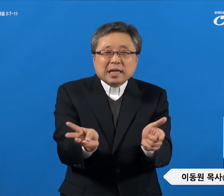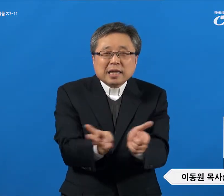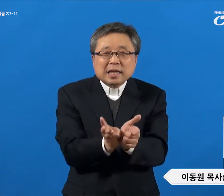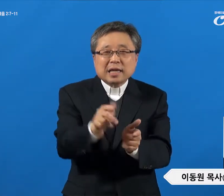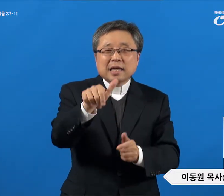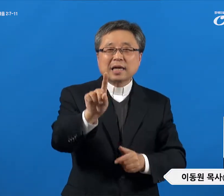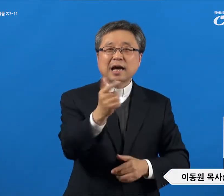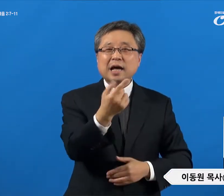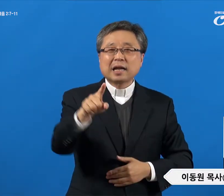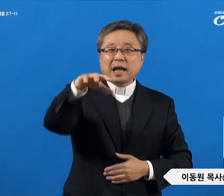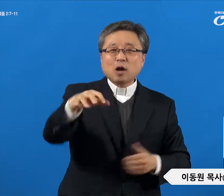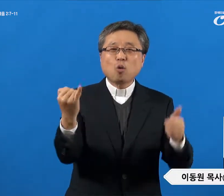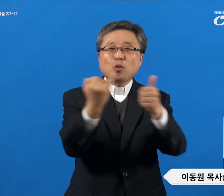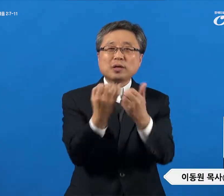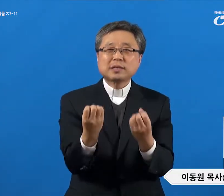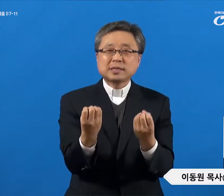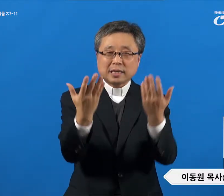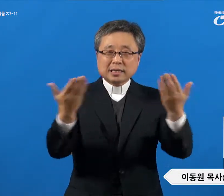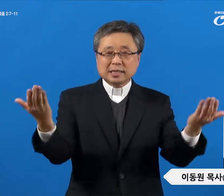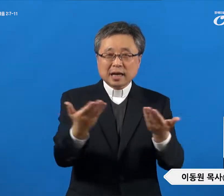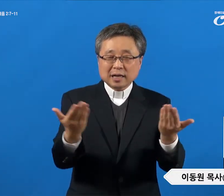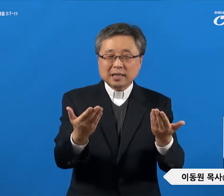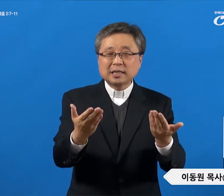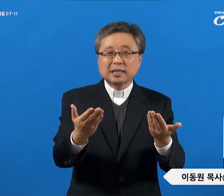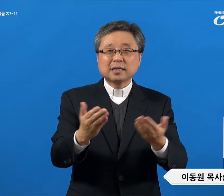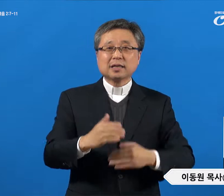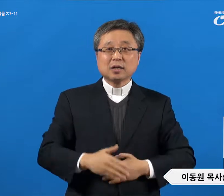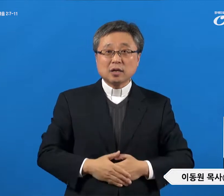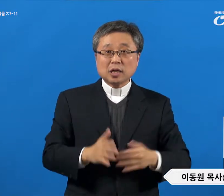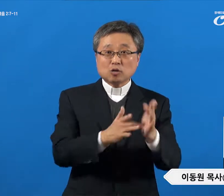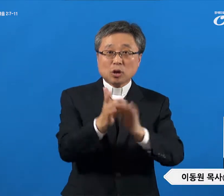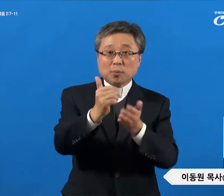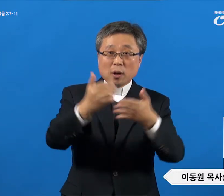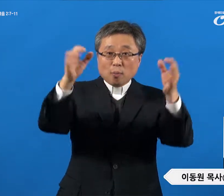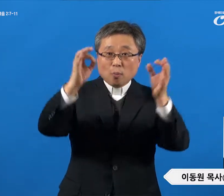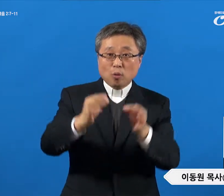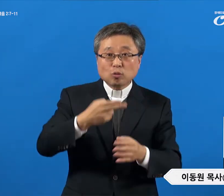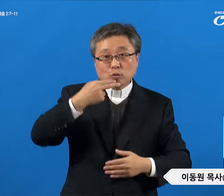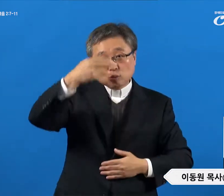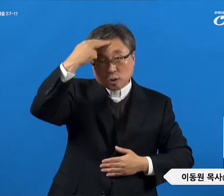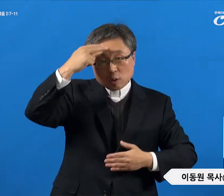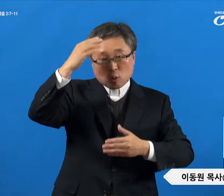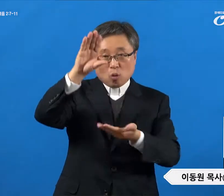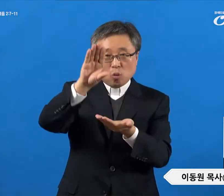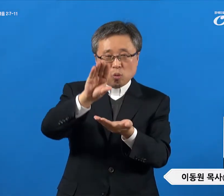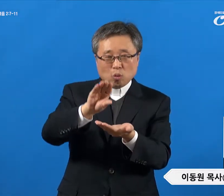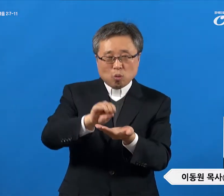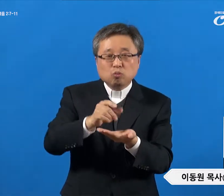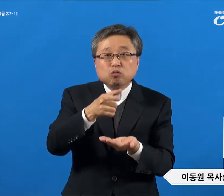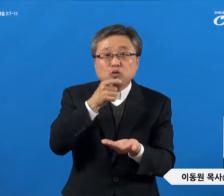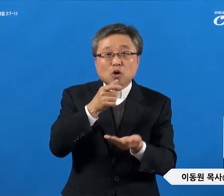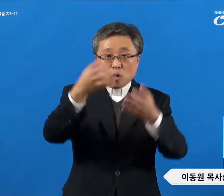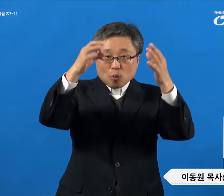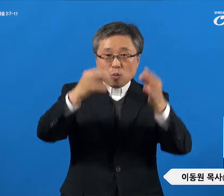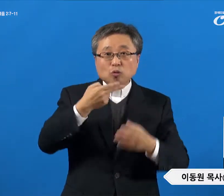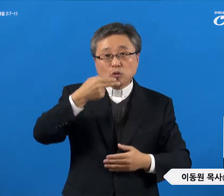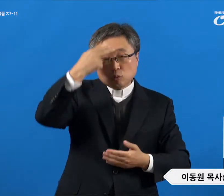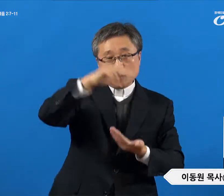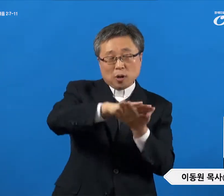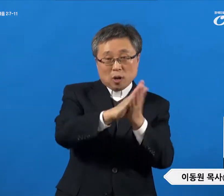사건의 이야기입니다. 거기서 예수께서 포도주가 떨어졌을 때 물을 포도주로 변화시킨 기적을 행하신 이야기.